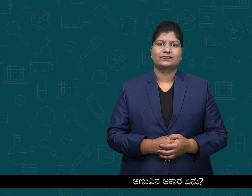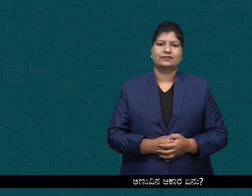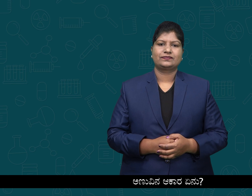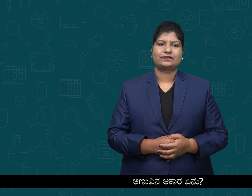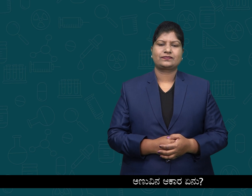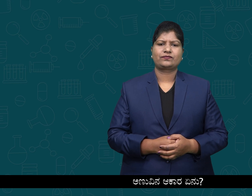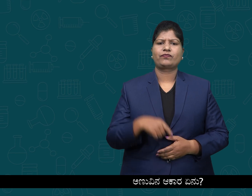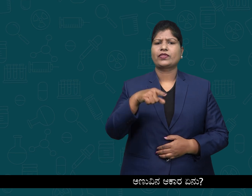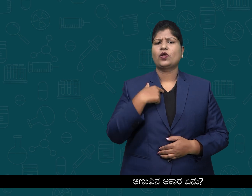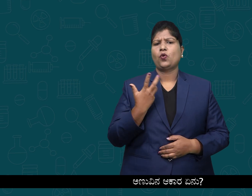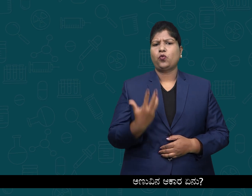ಅಣುವಿನ ಆಕಾರ ಏನು?